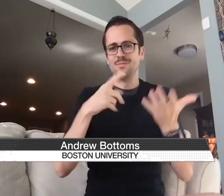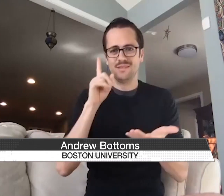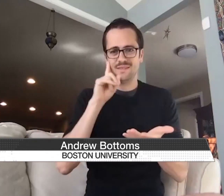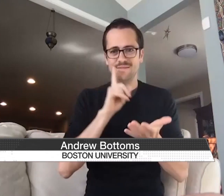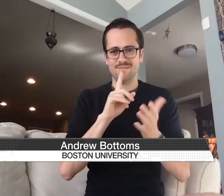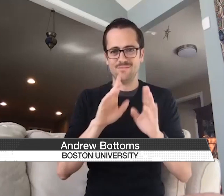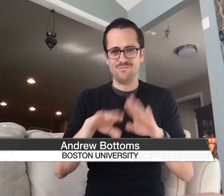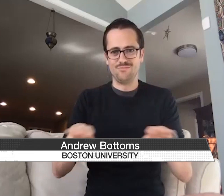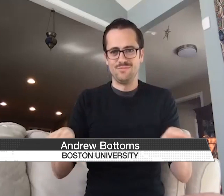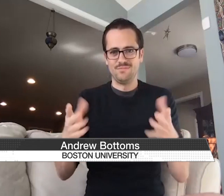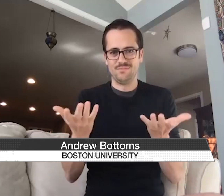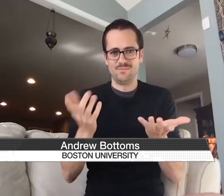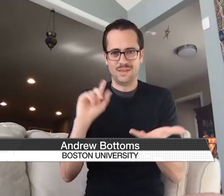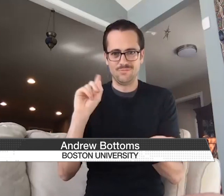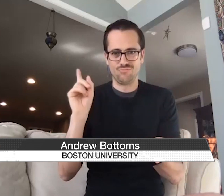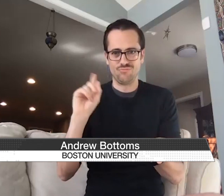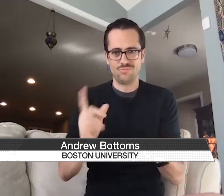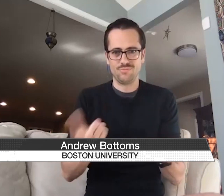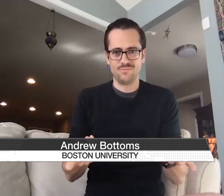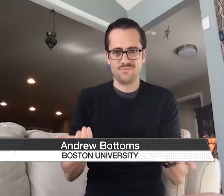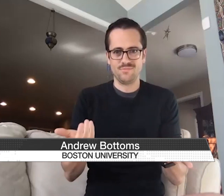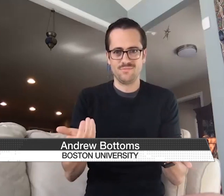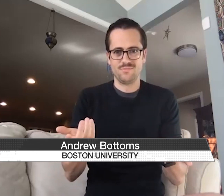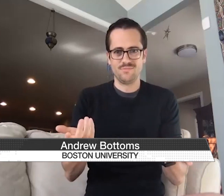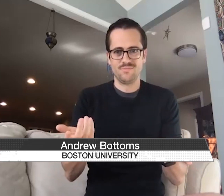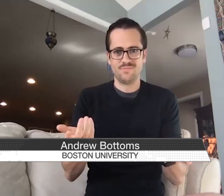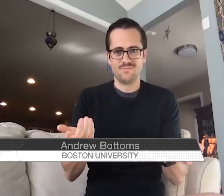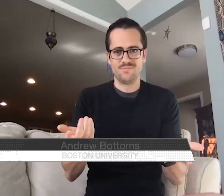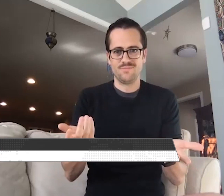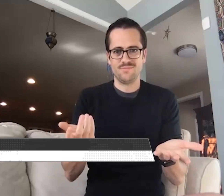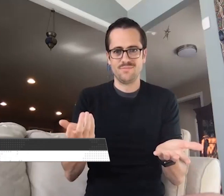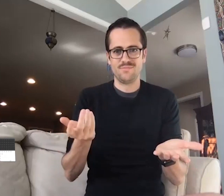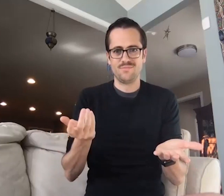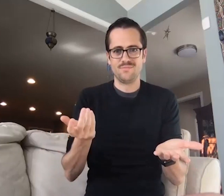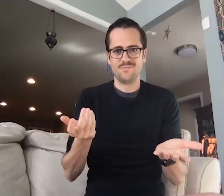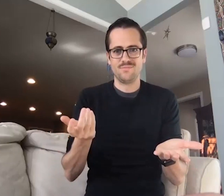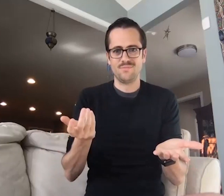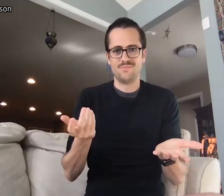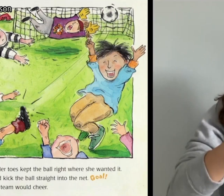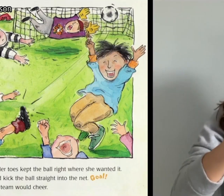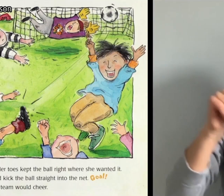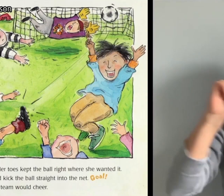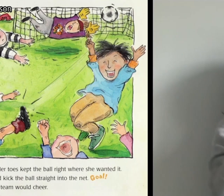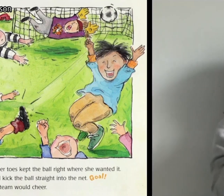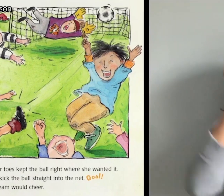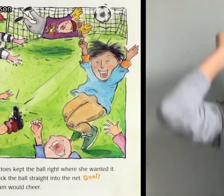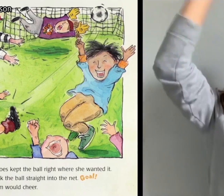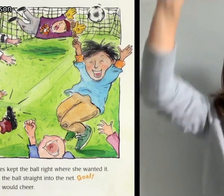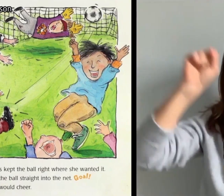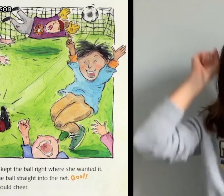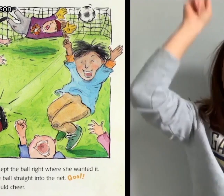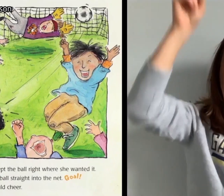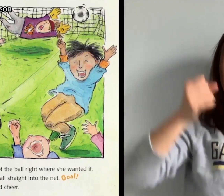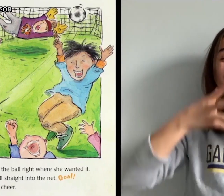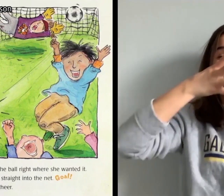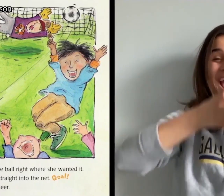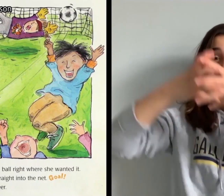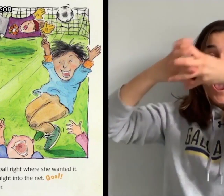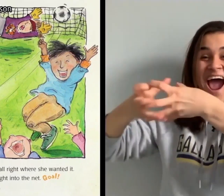معلومات اور وسائل تک رسائی ہوتی ہے، مگر بہرے بچے اس سے محروم ہوتے ہیں۔ لیکن اگر ہم مل کر گونگے بہرے بچوں کے لیے وسائل اور مواد پیدا کر